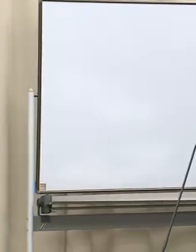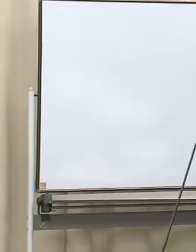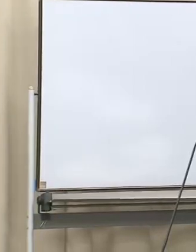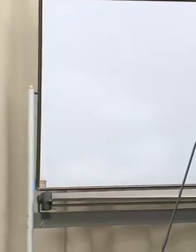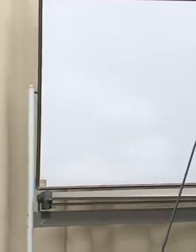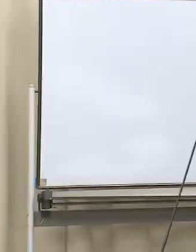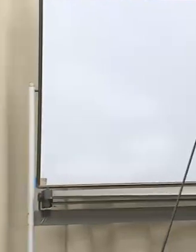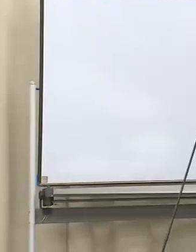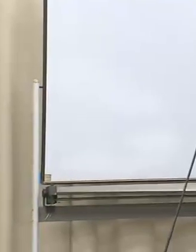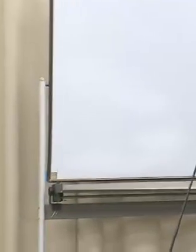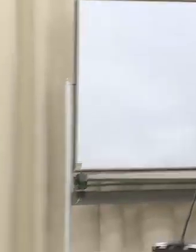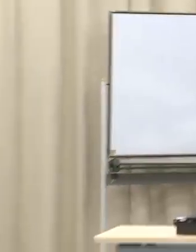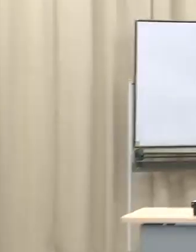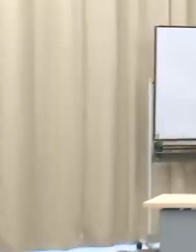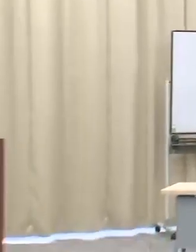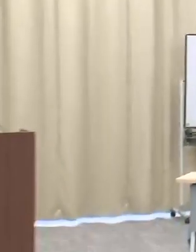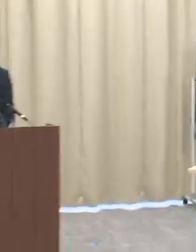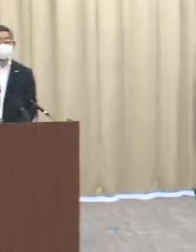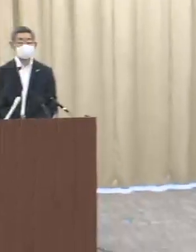その他ございますか。